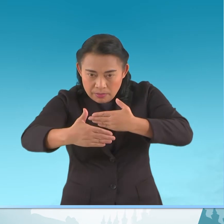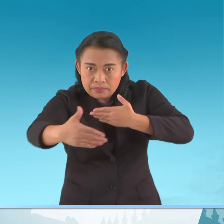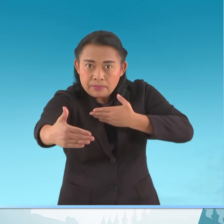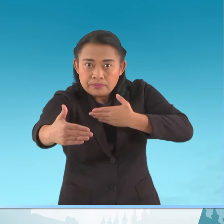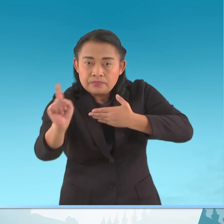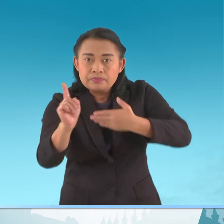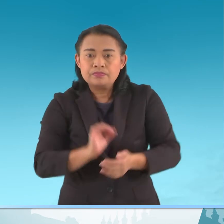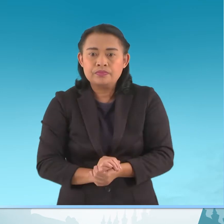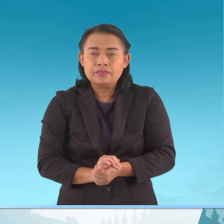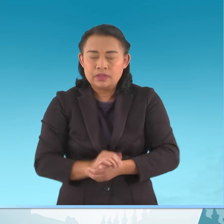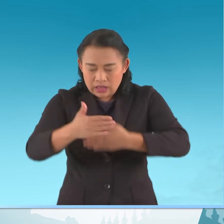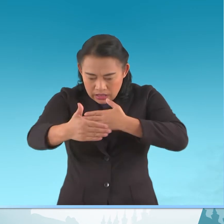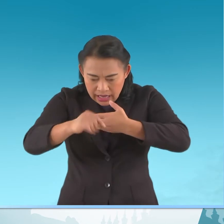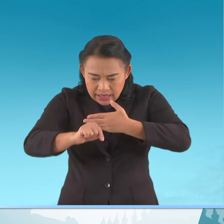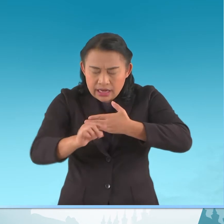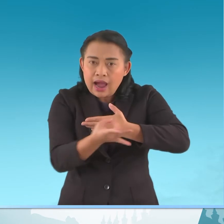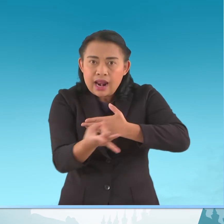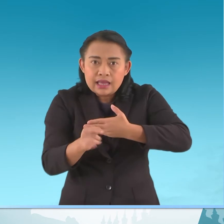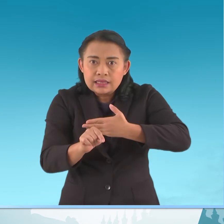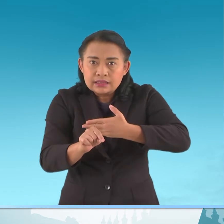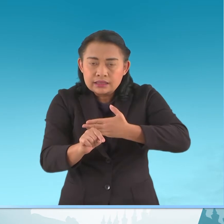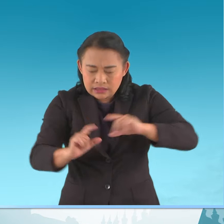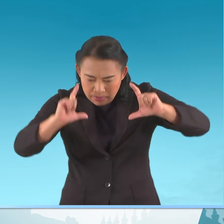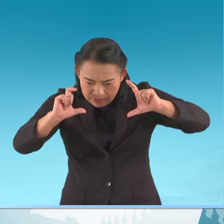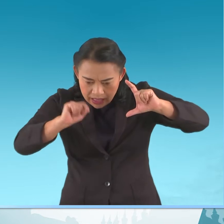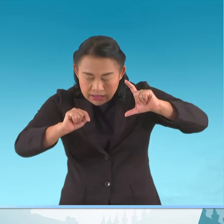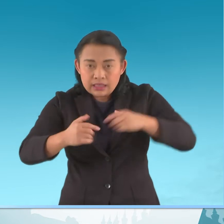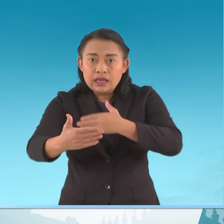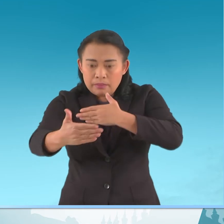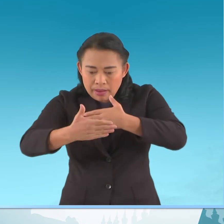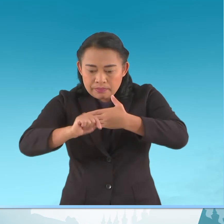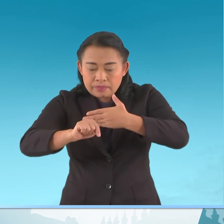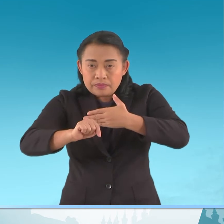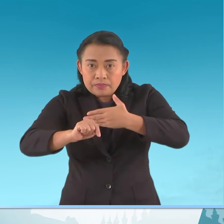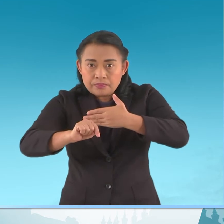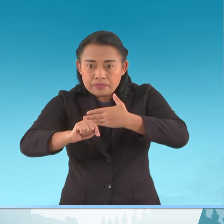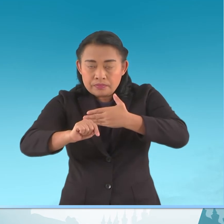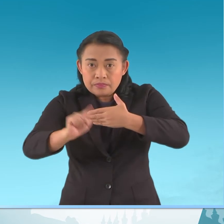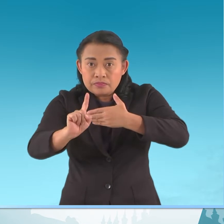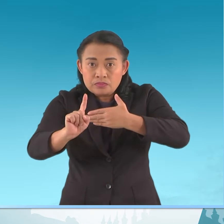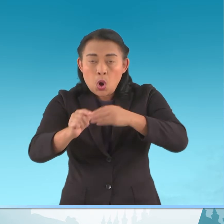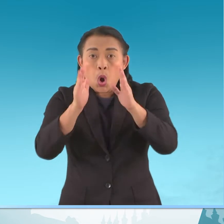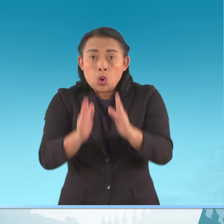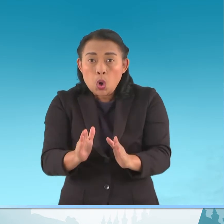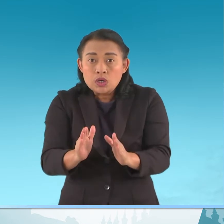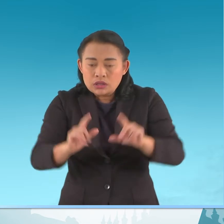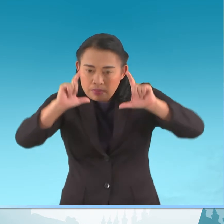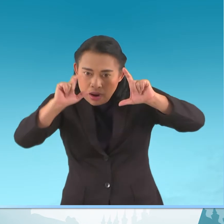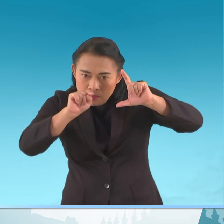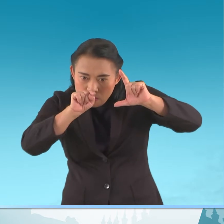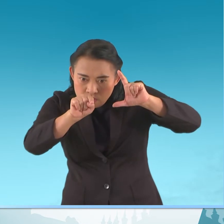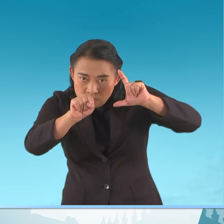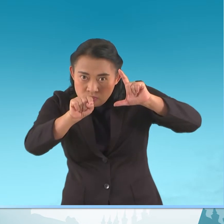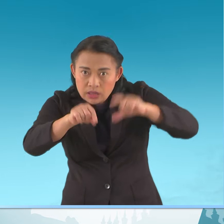ใกล้ก็คือทางหน้านั่นเองทางหน้าควรจะต้องมีองค์ประกอบอุ้ยอย่าเพื่อที่จะเป็นตัวผักดันให้สายตา